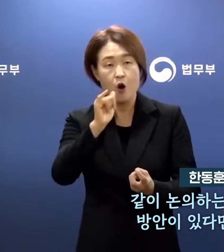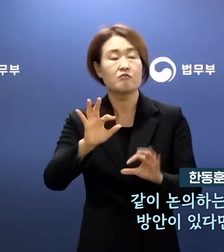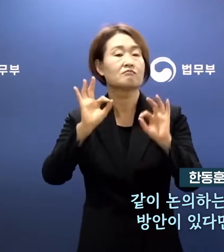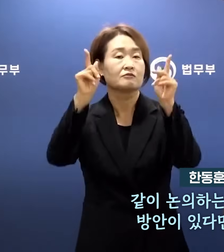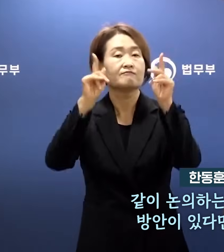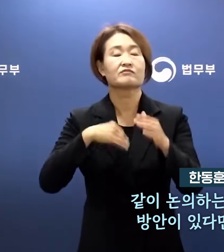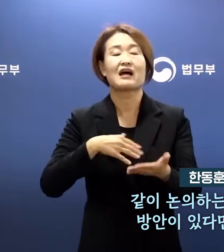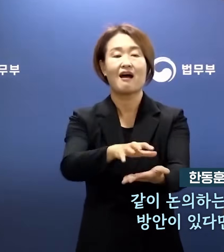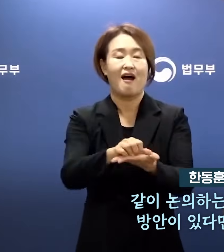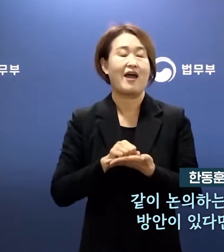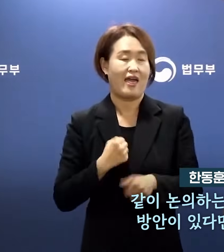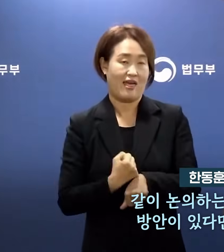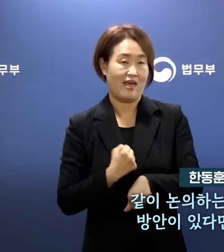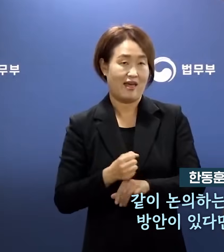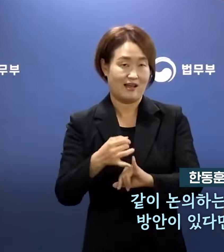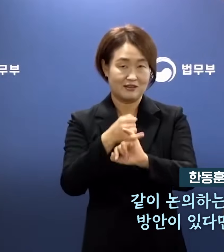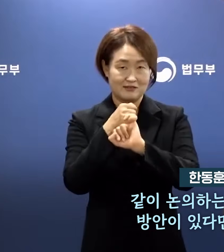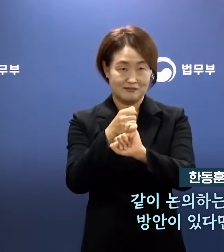수용하겠습니다.